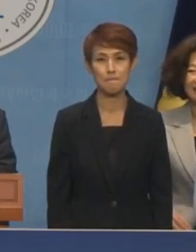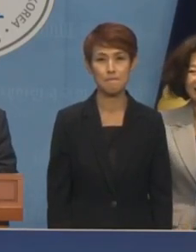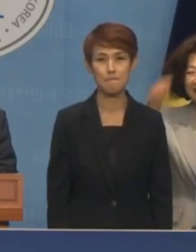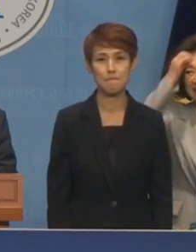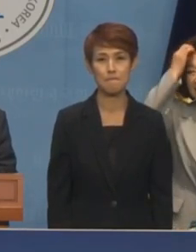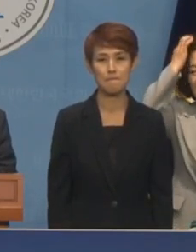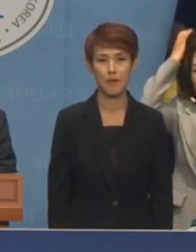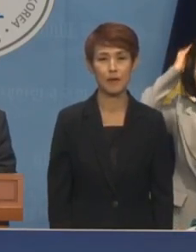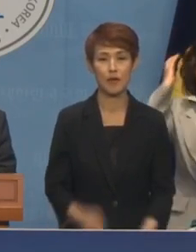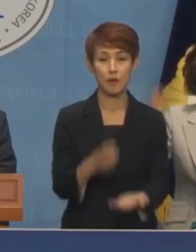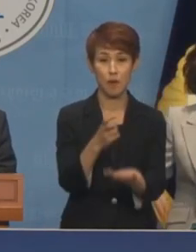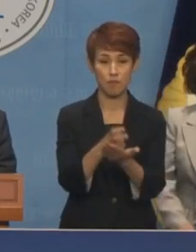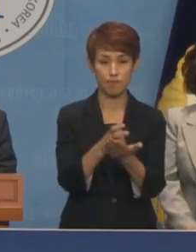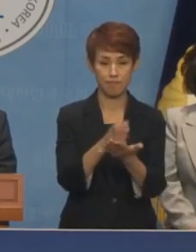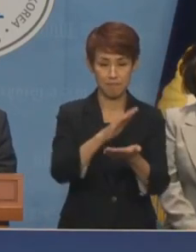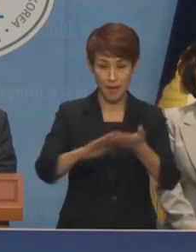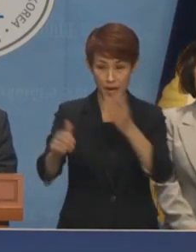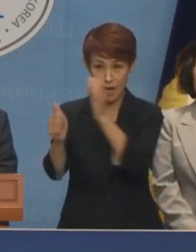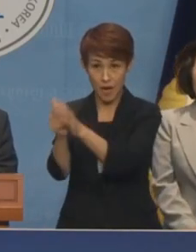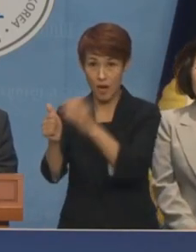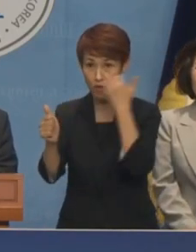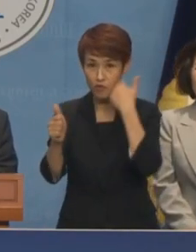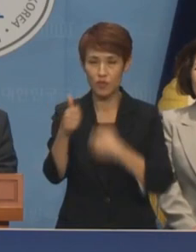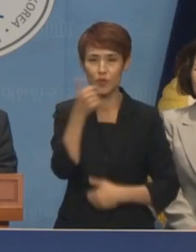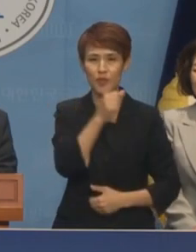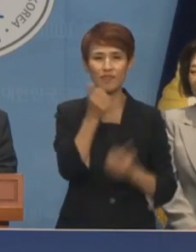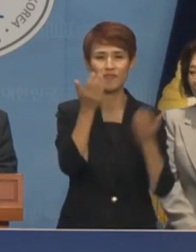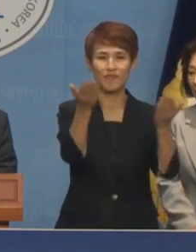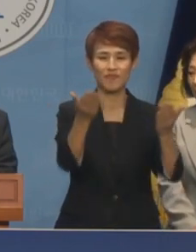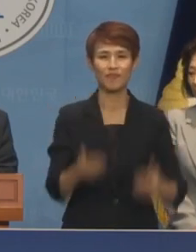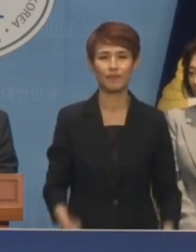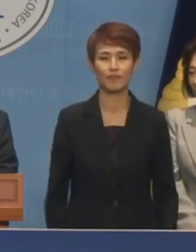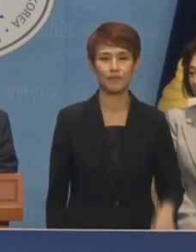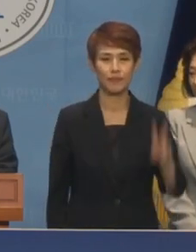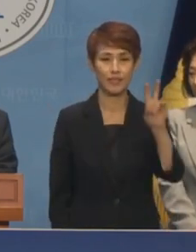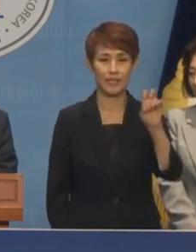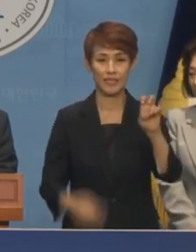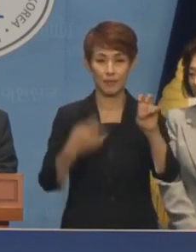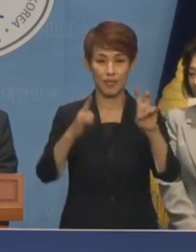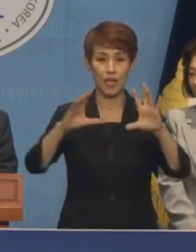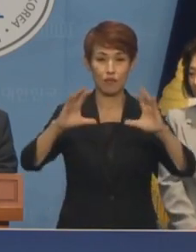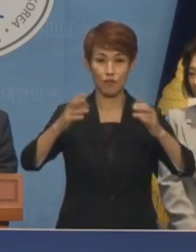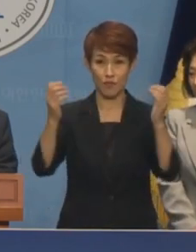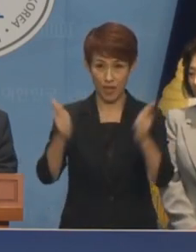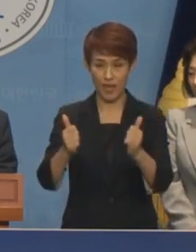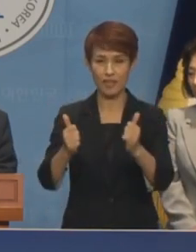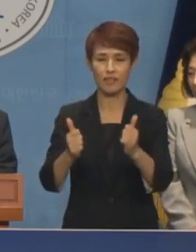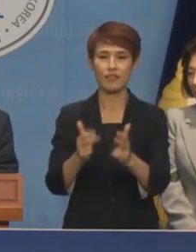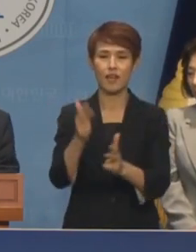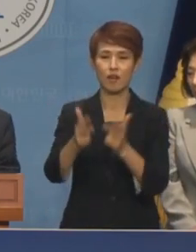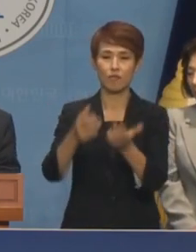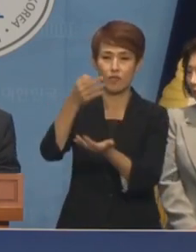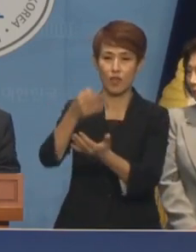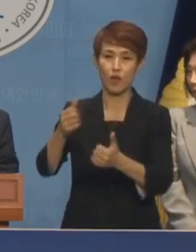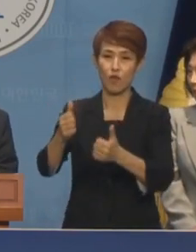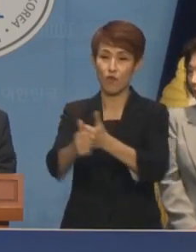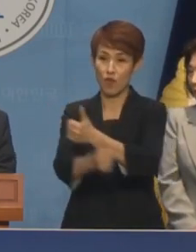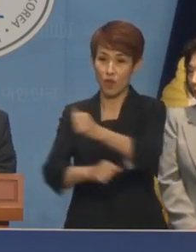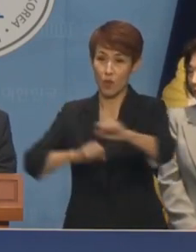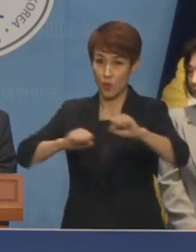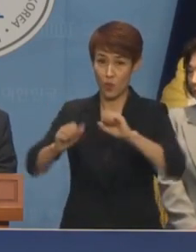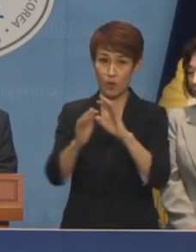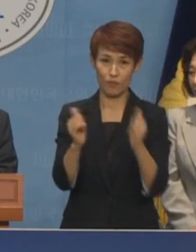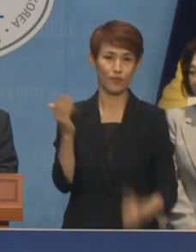다음은 법안을 이어받아 주실 의원님들 소개하겠습니다. 22대 국회 산자위에서 활동하실 김한규 의원님